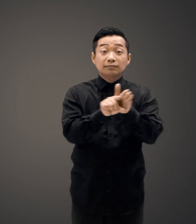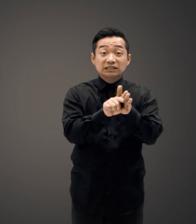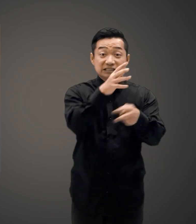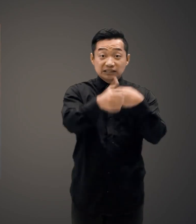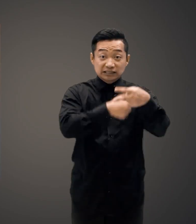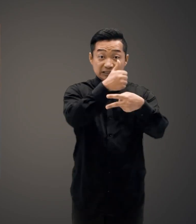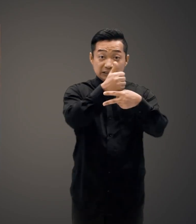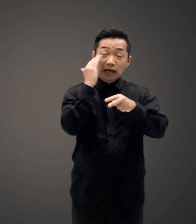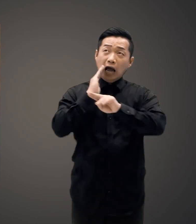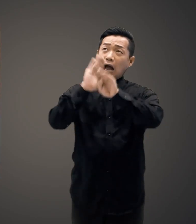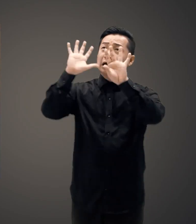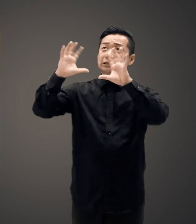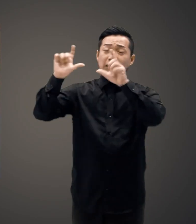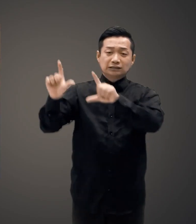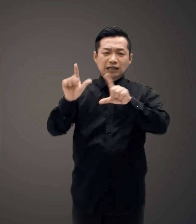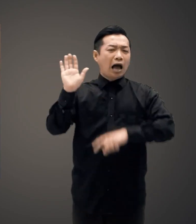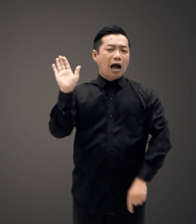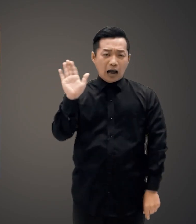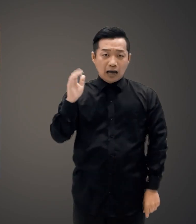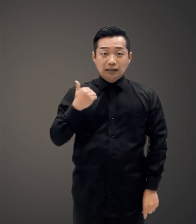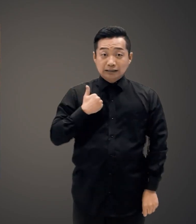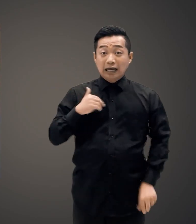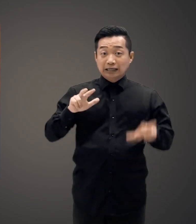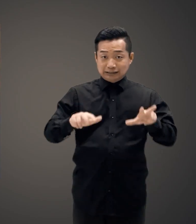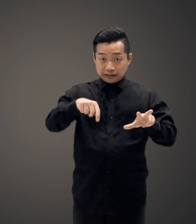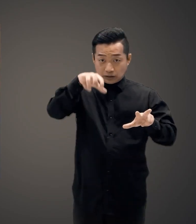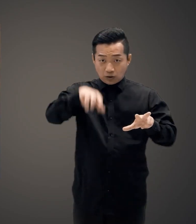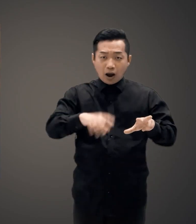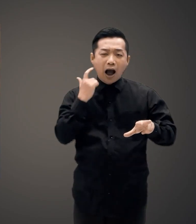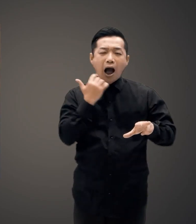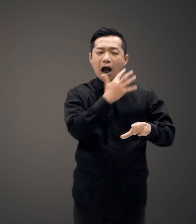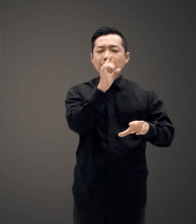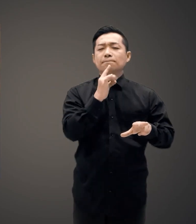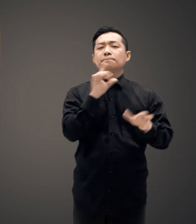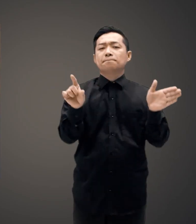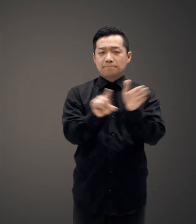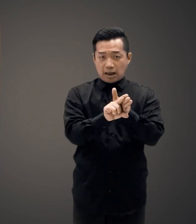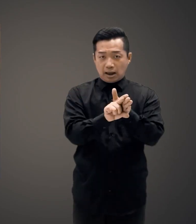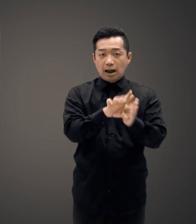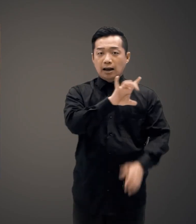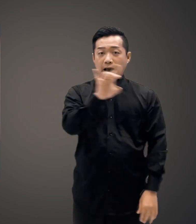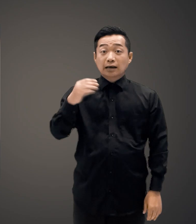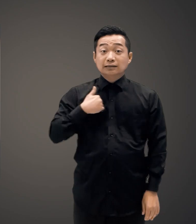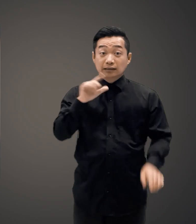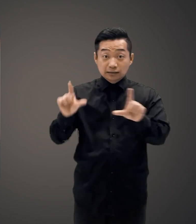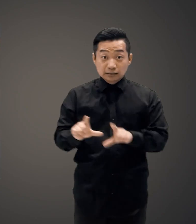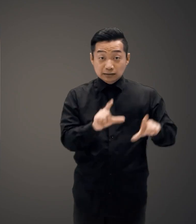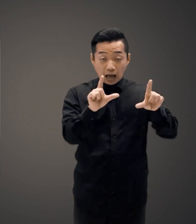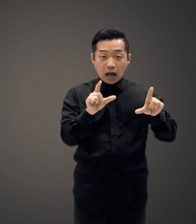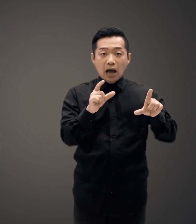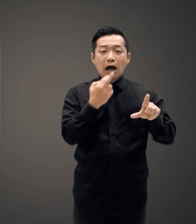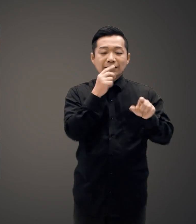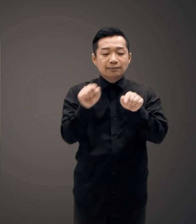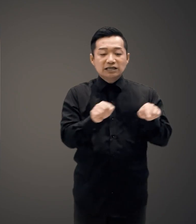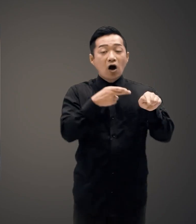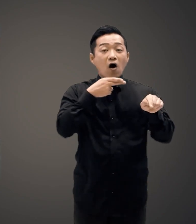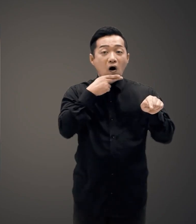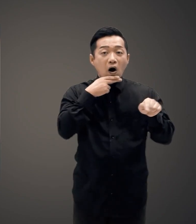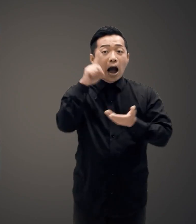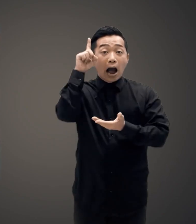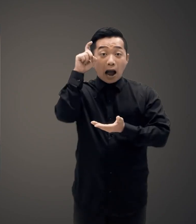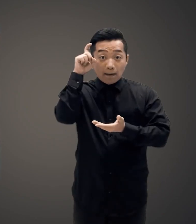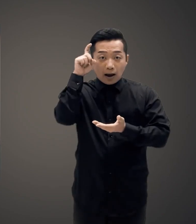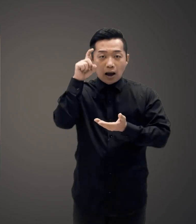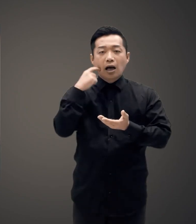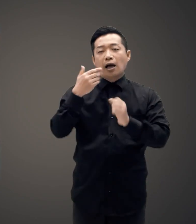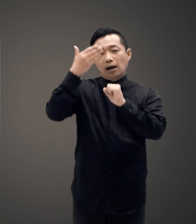내가 믿는 신은 천국에 살지 않아. 나는 지금 여기에 아름다움만을 믿어. 가끔씩 내 삶이 필름이 들어있지